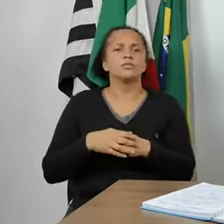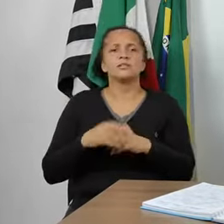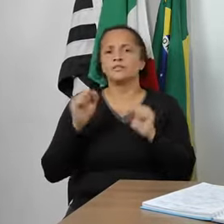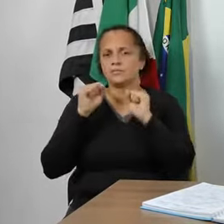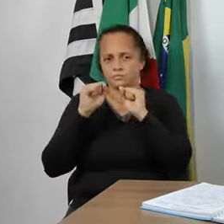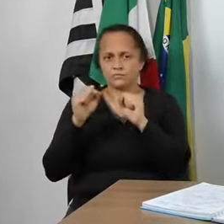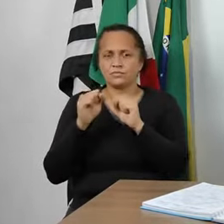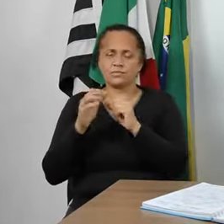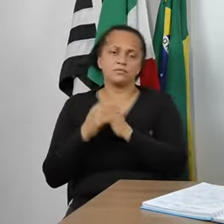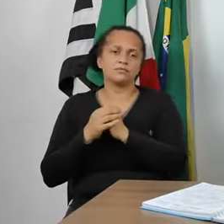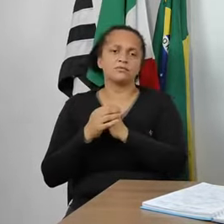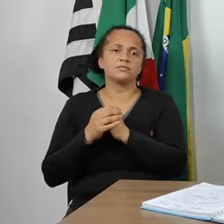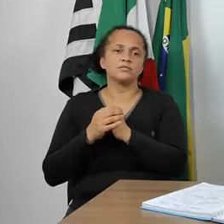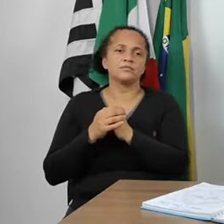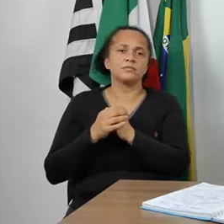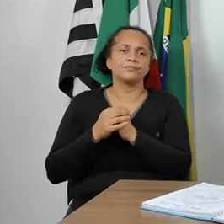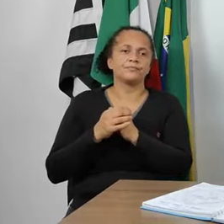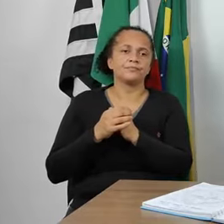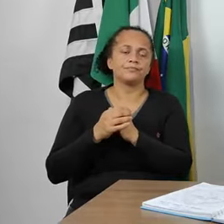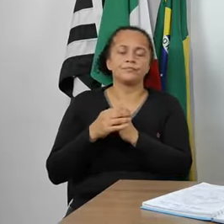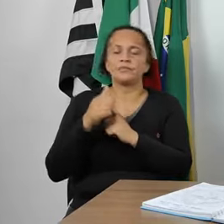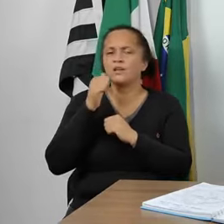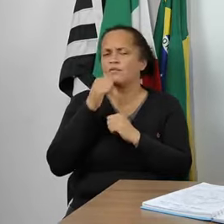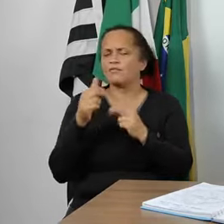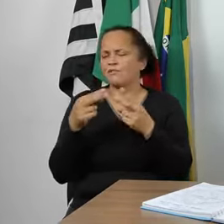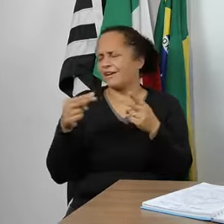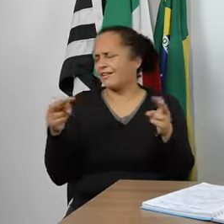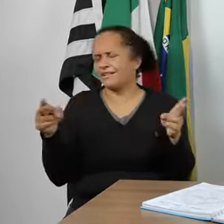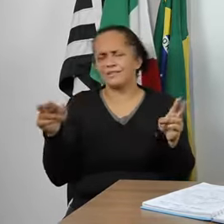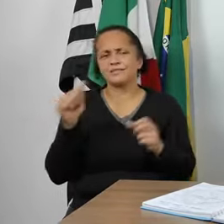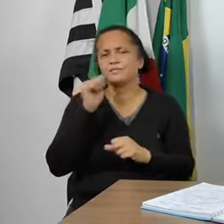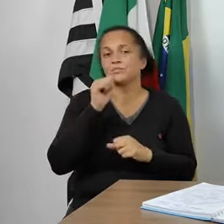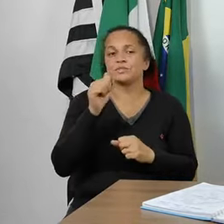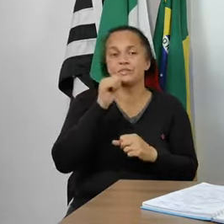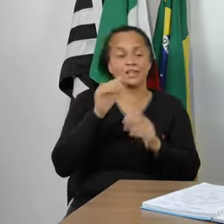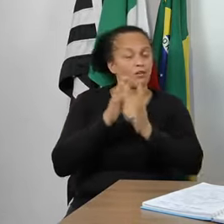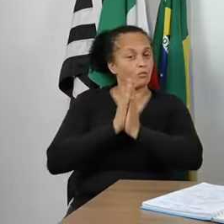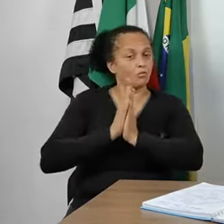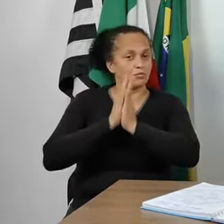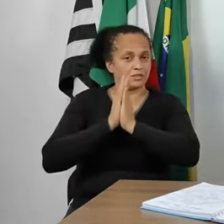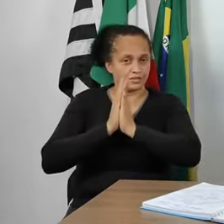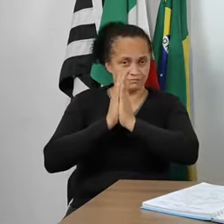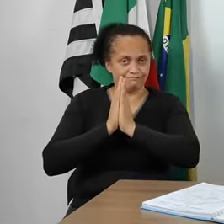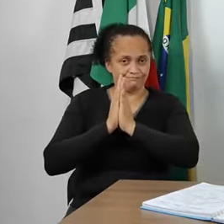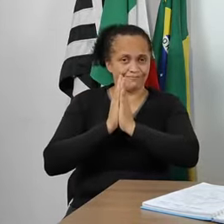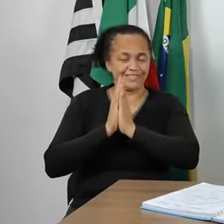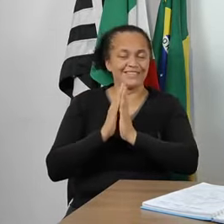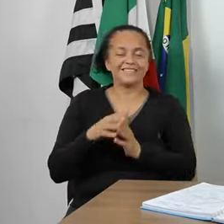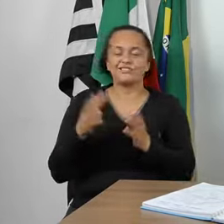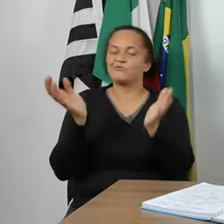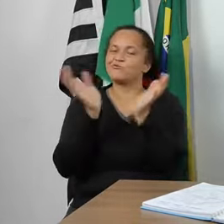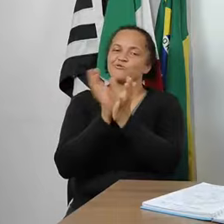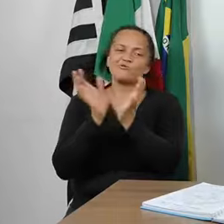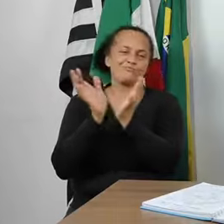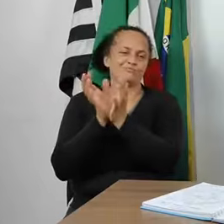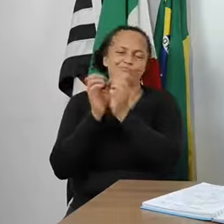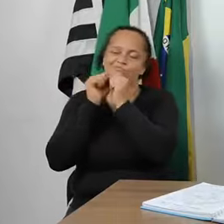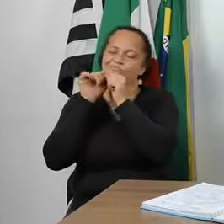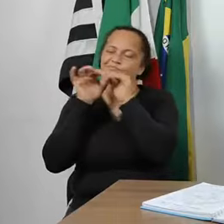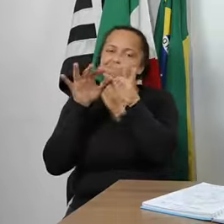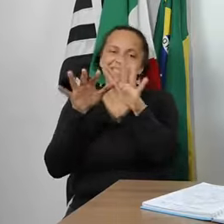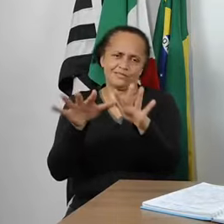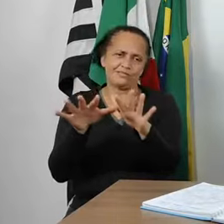posso me esquecer e eu não quero cometer esse erro. Mas temos um grupo abençoado que